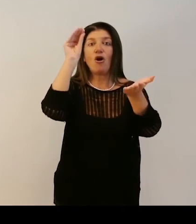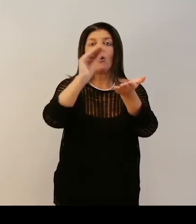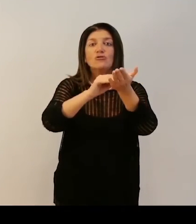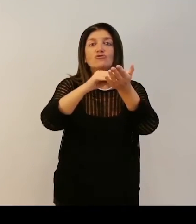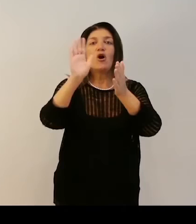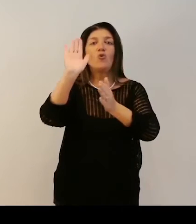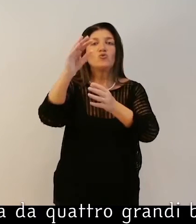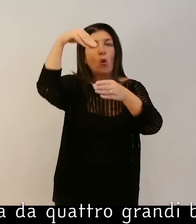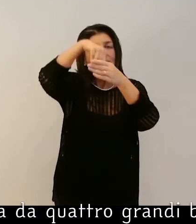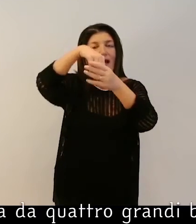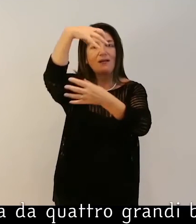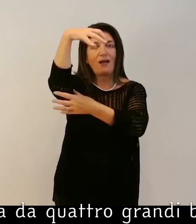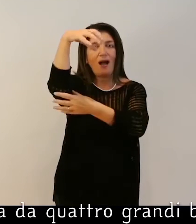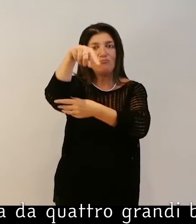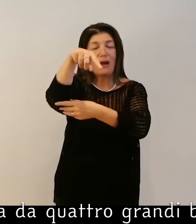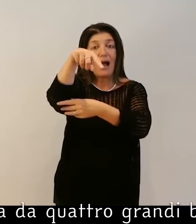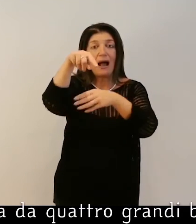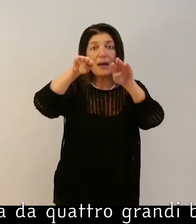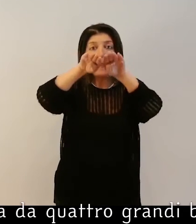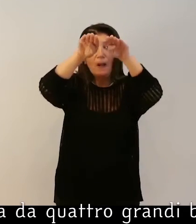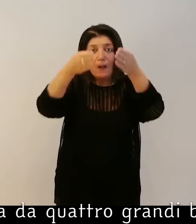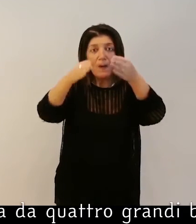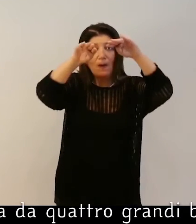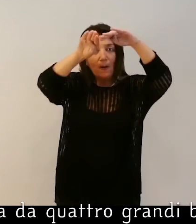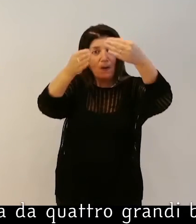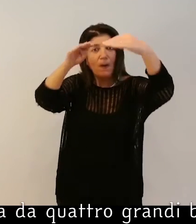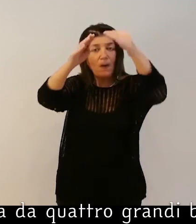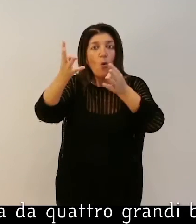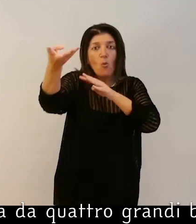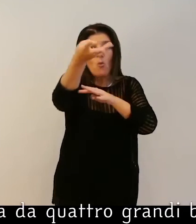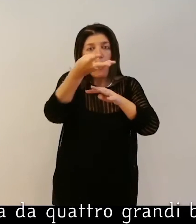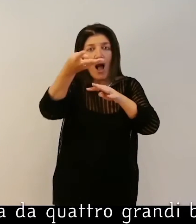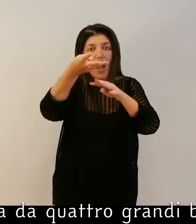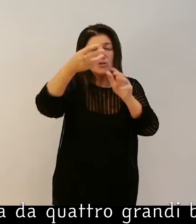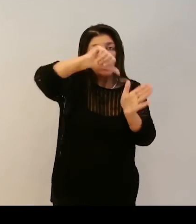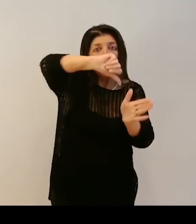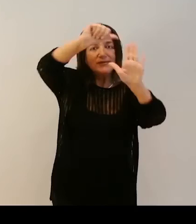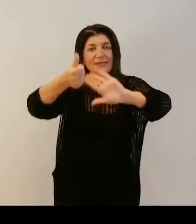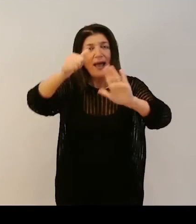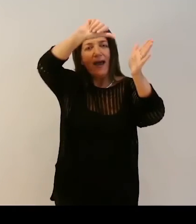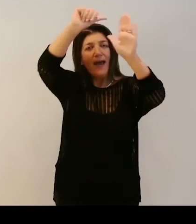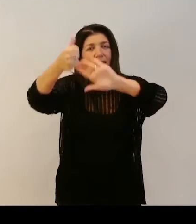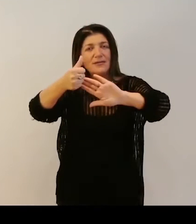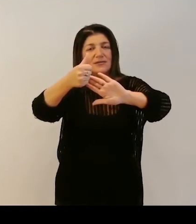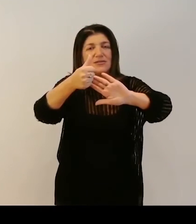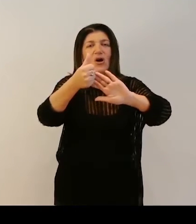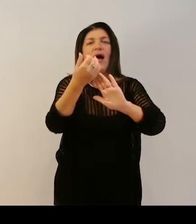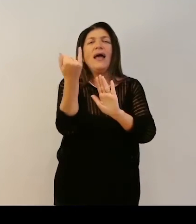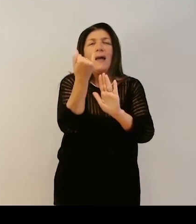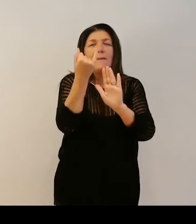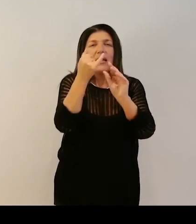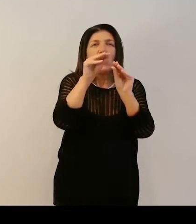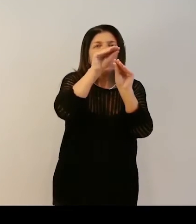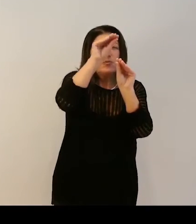campanaria, illuminata da quattro grandi bicore ad arco sesto acuto, ornate da piccoli